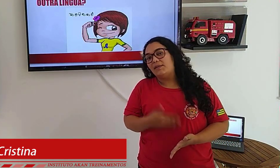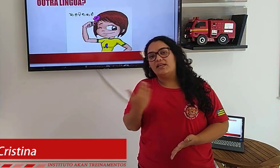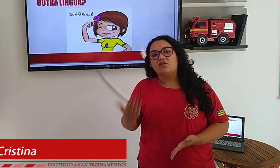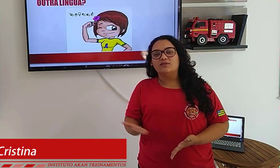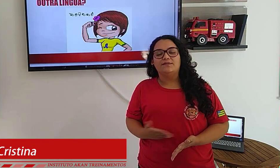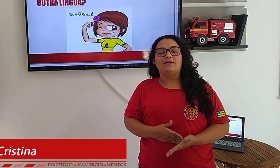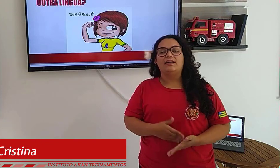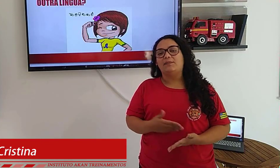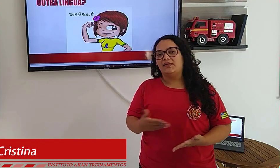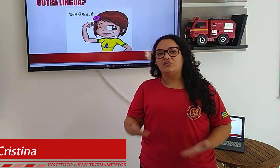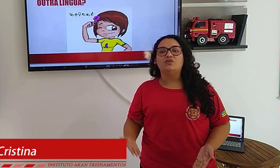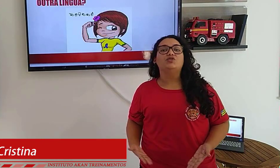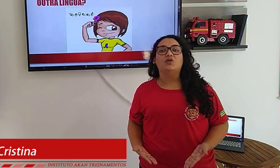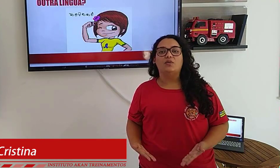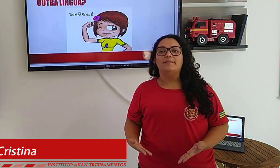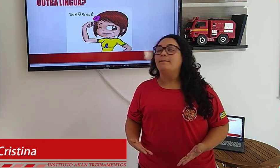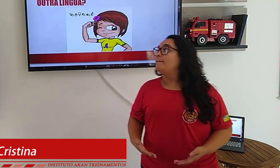se fala, dependendo do idioma, né?